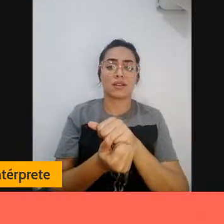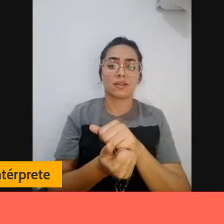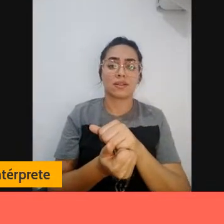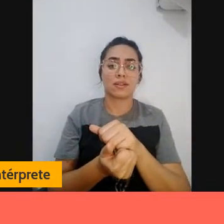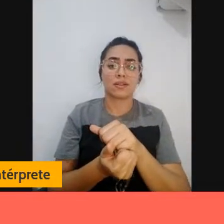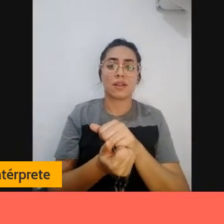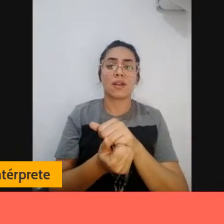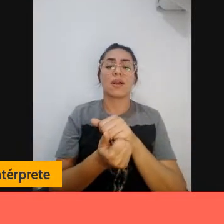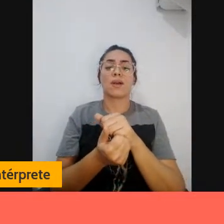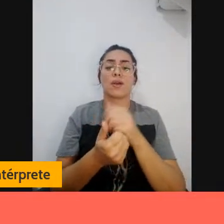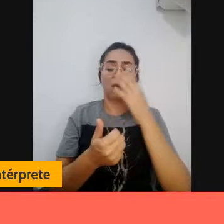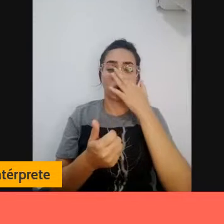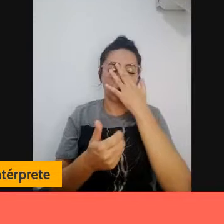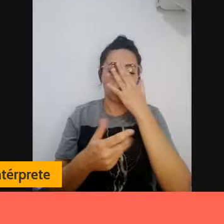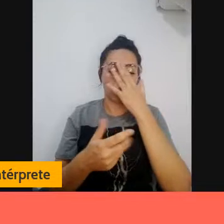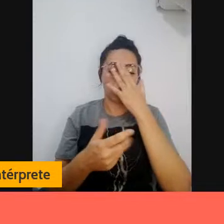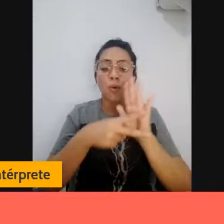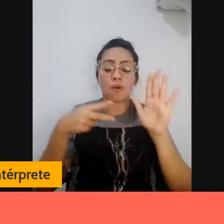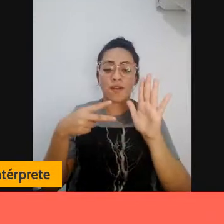de Coríntios